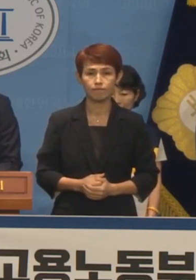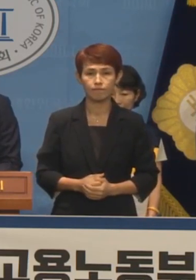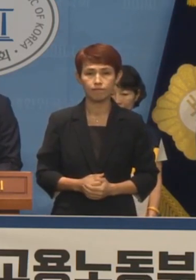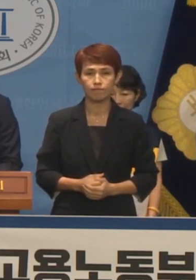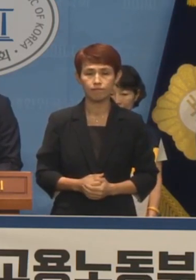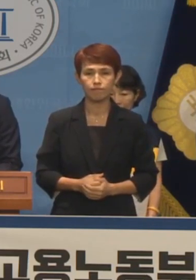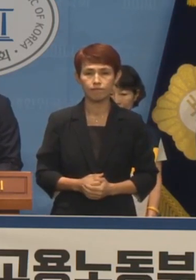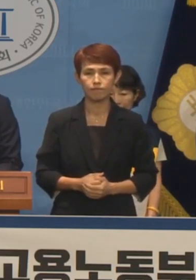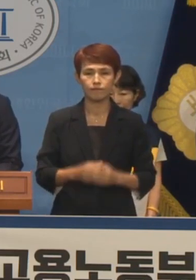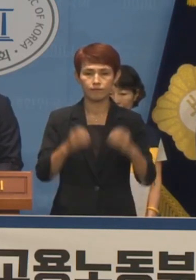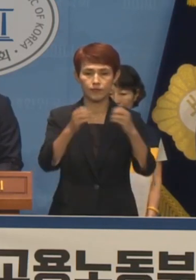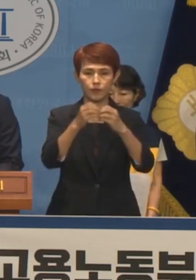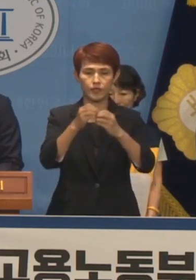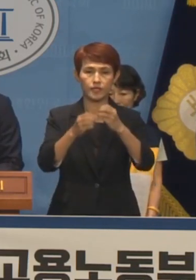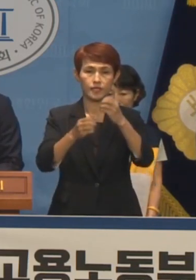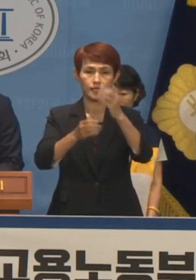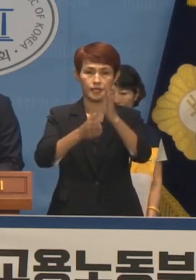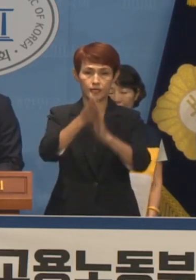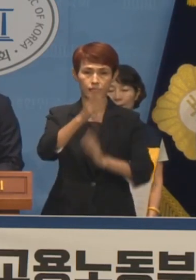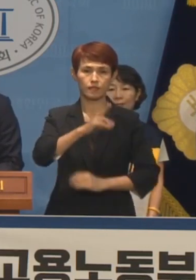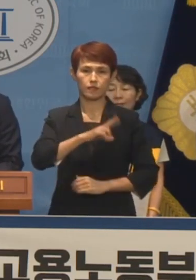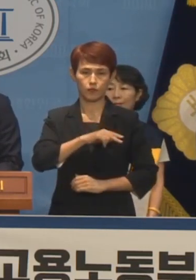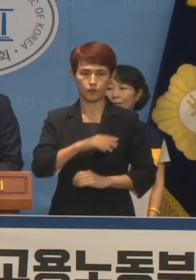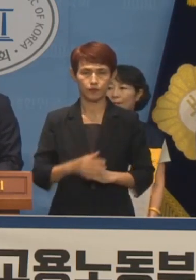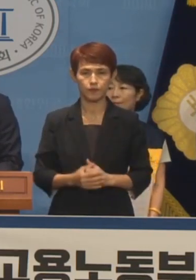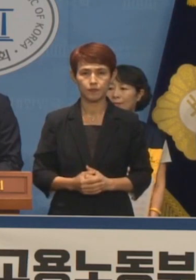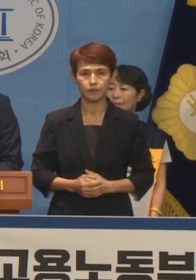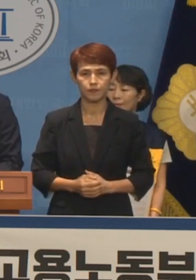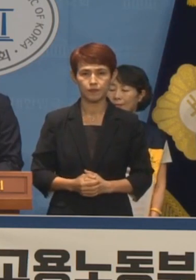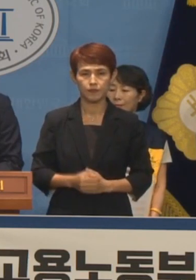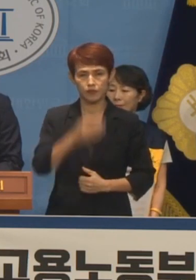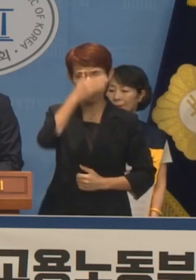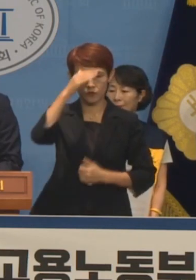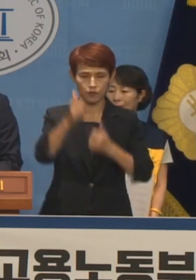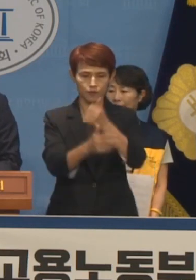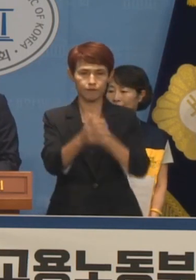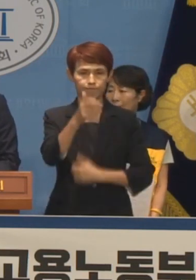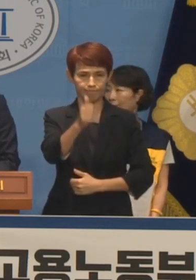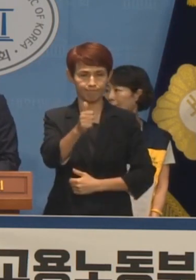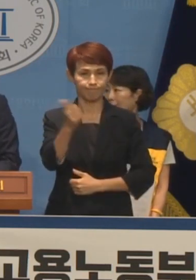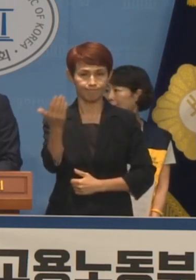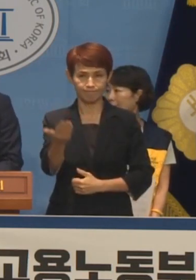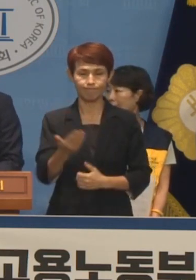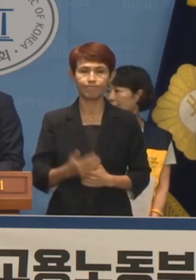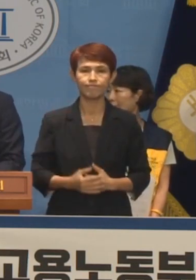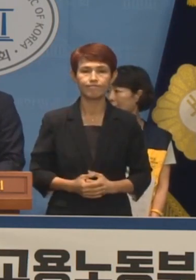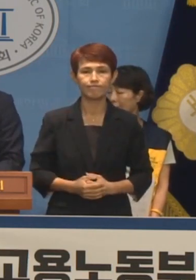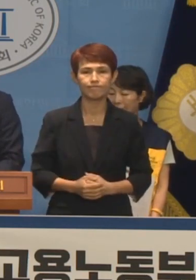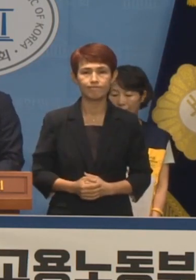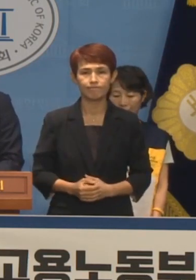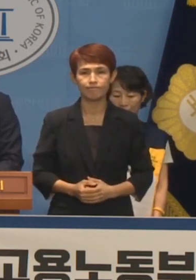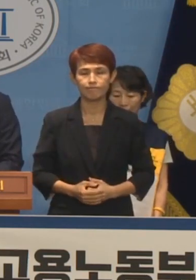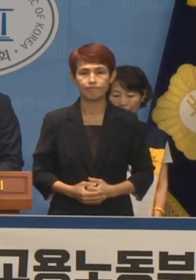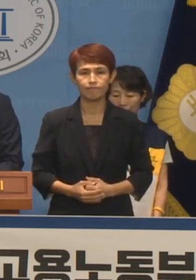진형익 창원시의원이자 전 경사노위 청년위원장 오셨습니다.